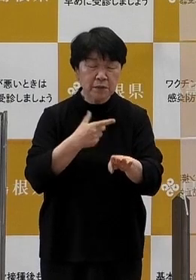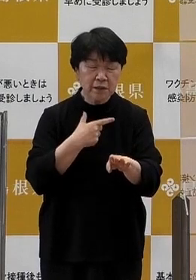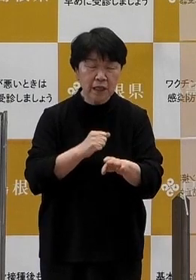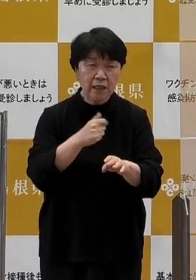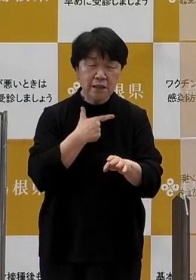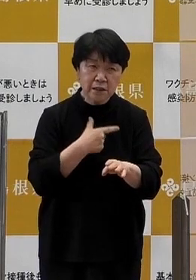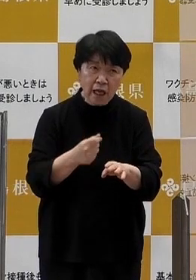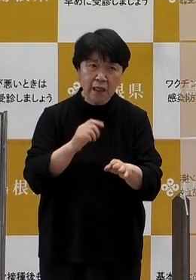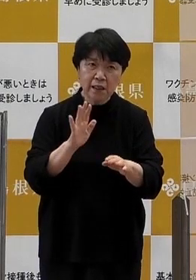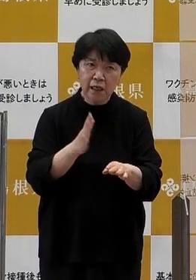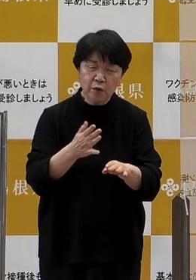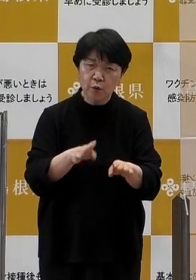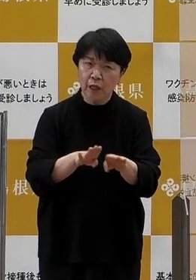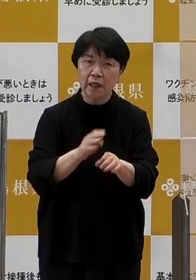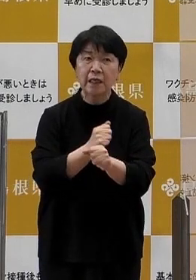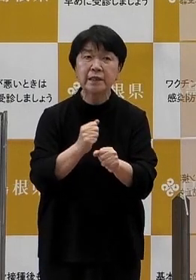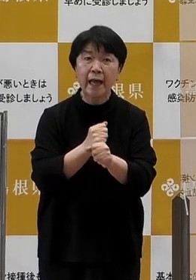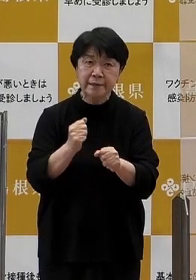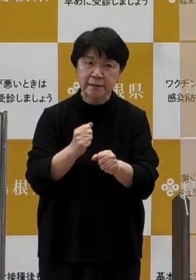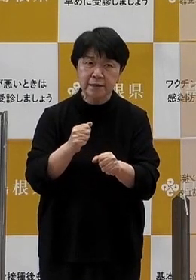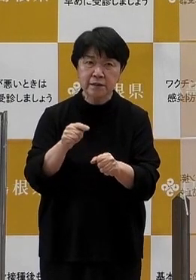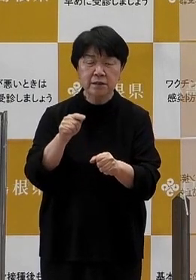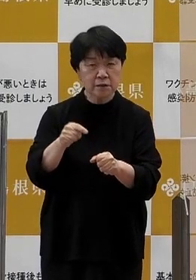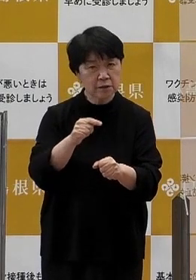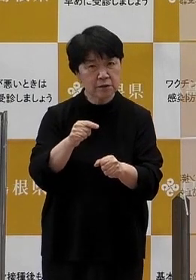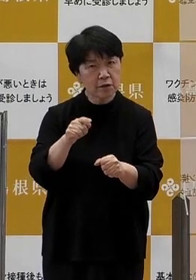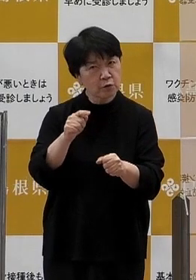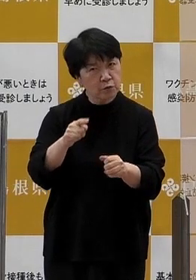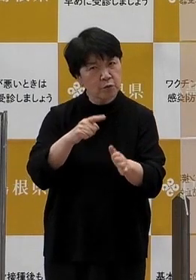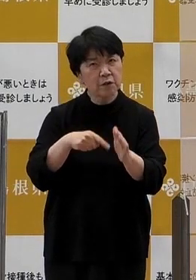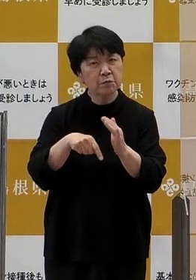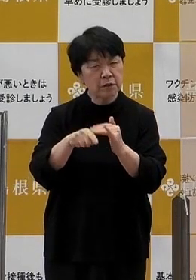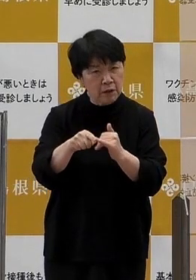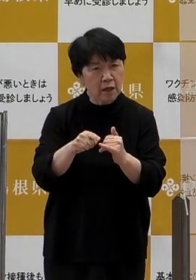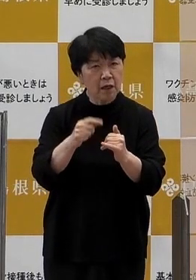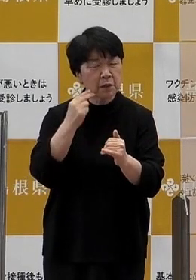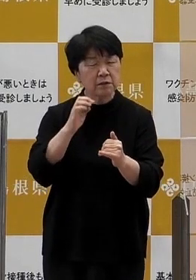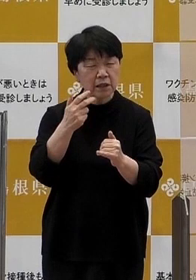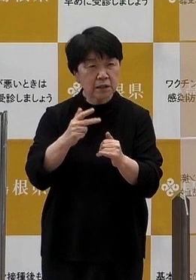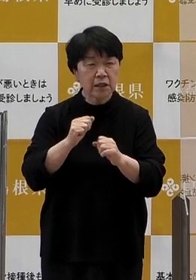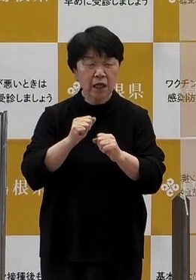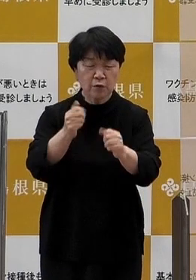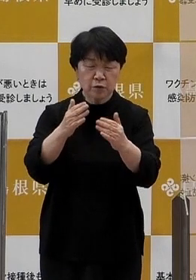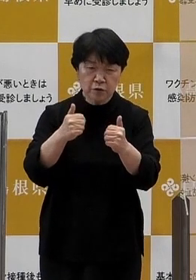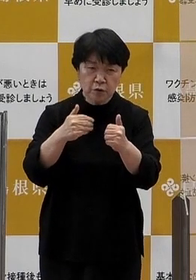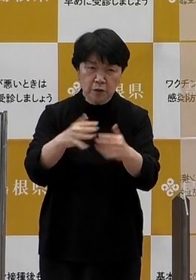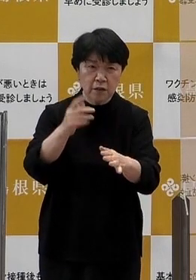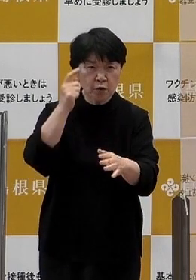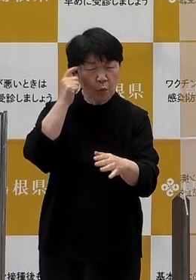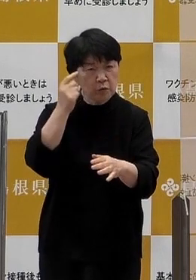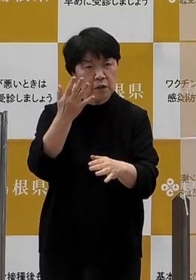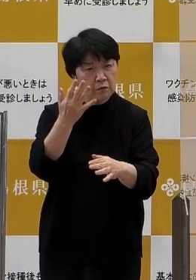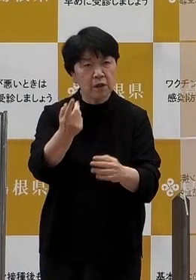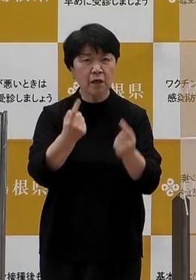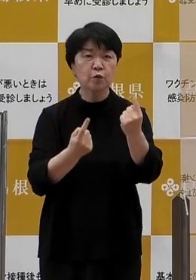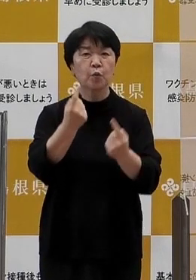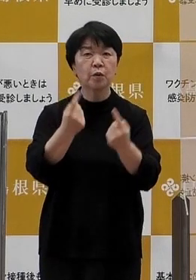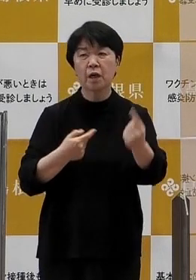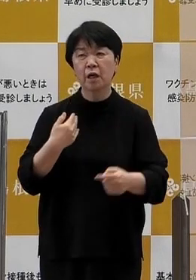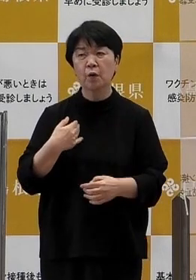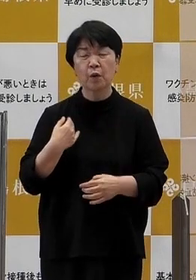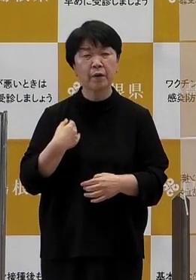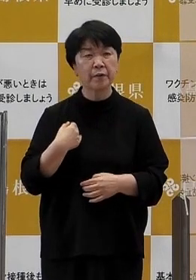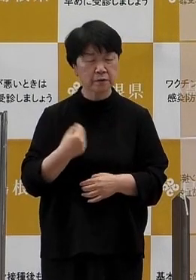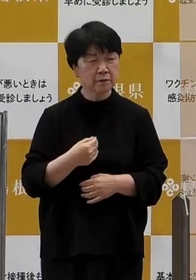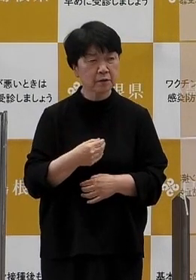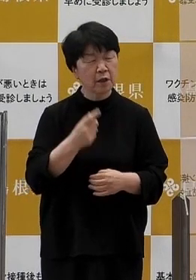る必要性は認めるけど、だけどやる必要があると思われているかどうかも分かりません。私はあのこの数字だとあの枕を高くして寝